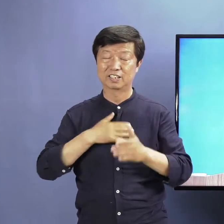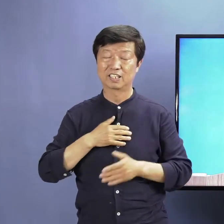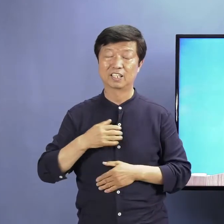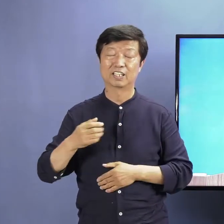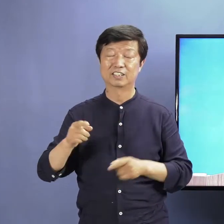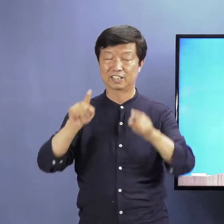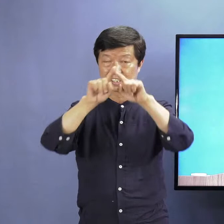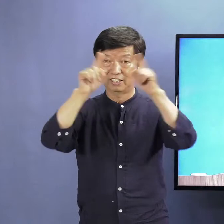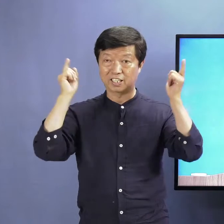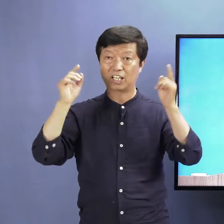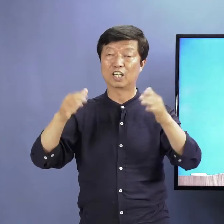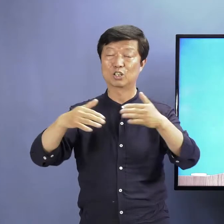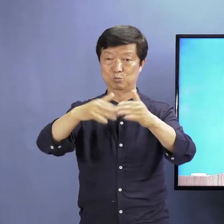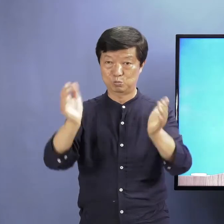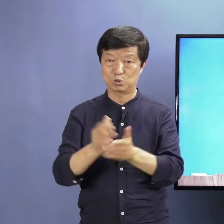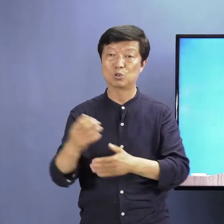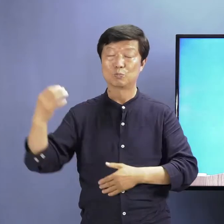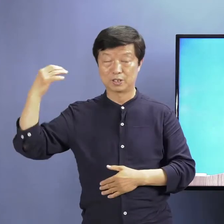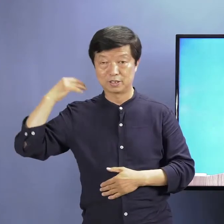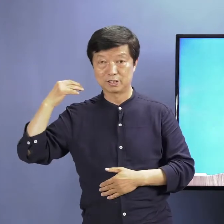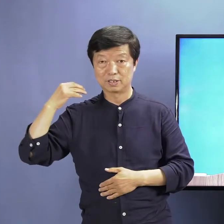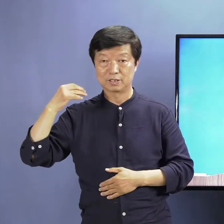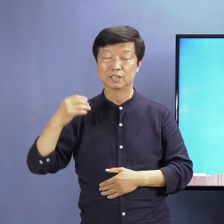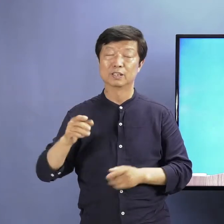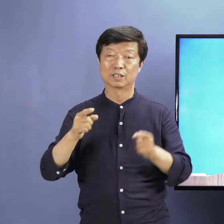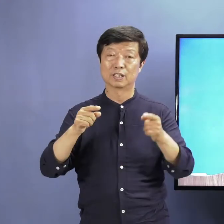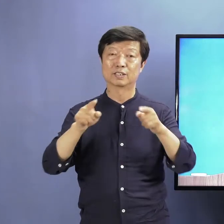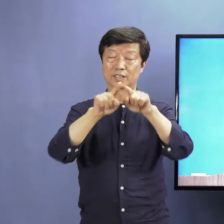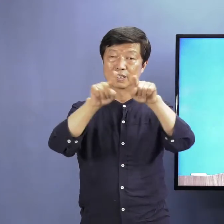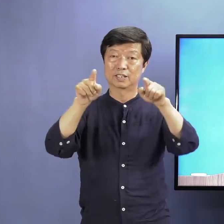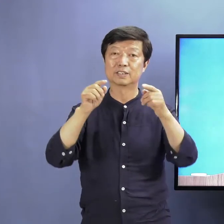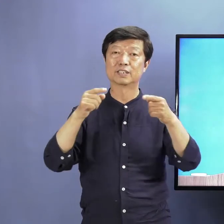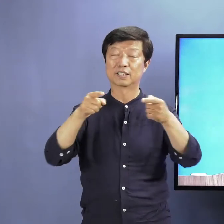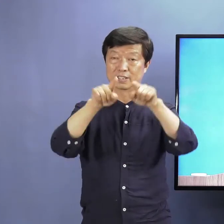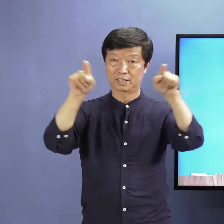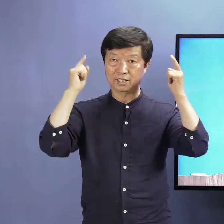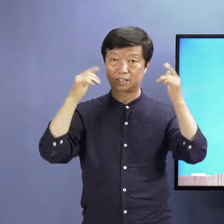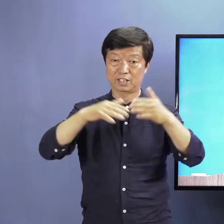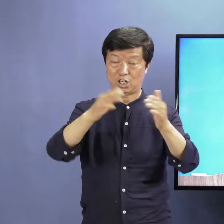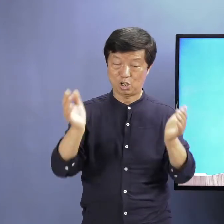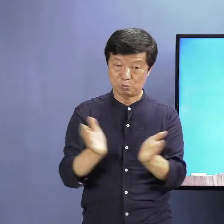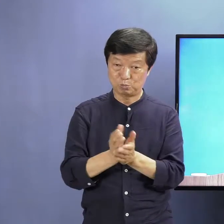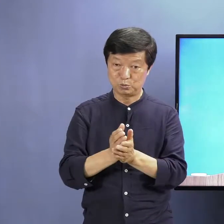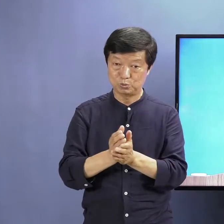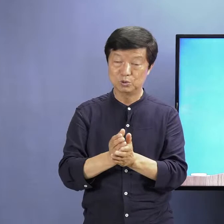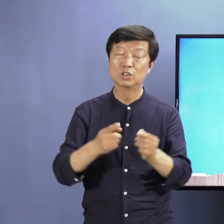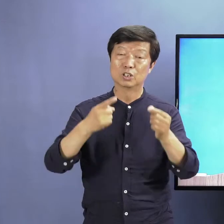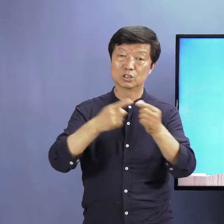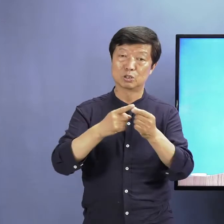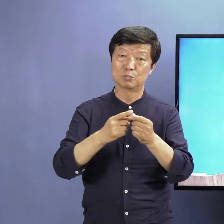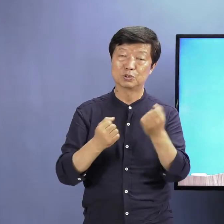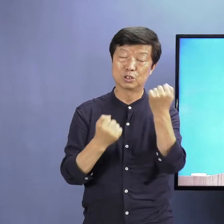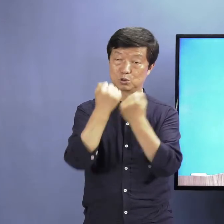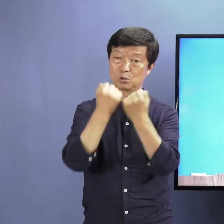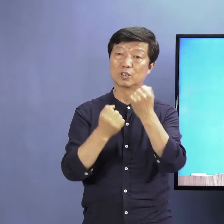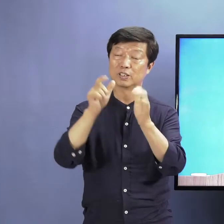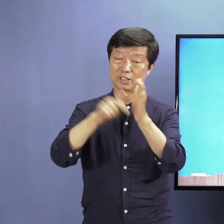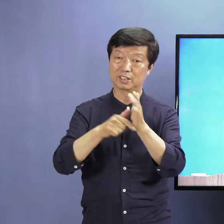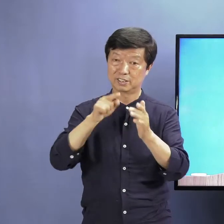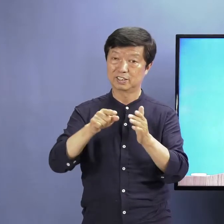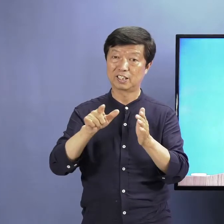있었어요. 그때 그 대학부 아이들 데리고 첫 번째 수련회를 갔는데 금식 수련회를